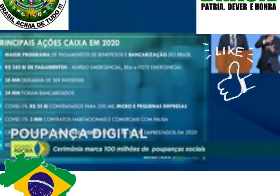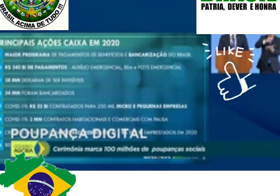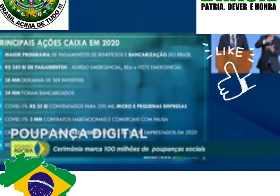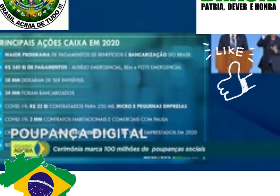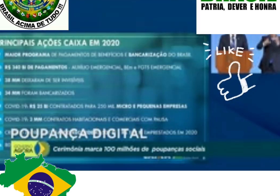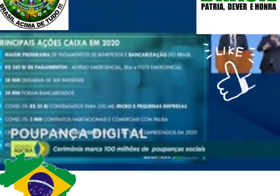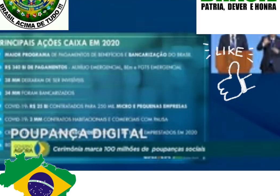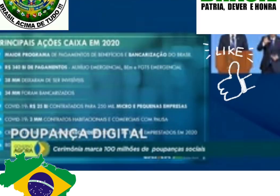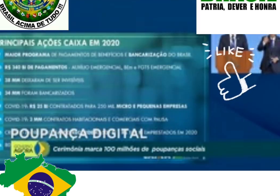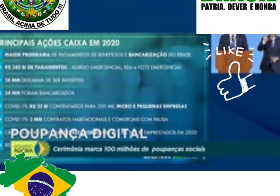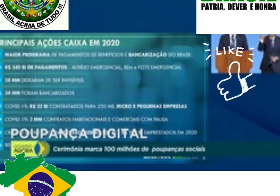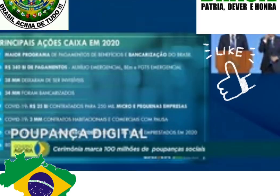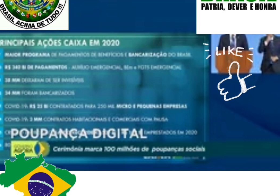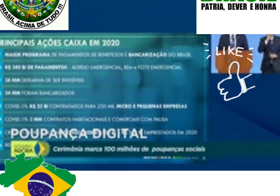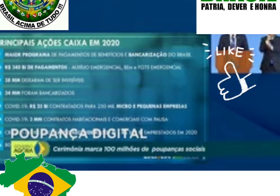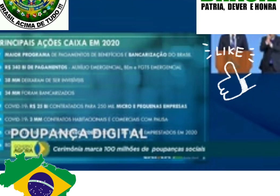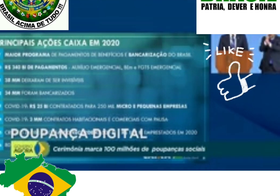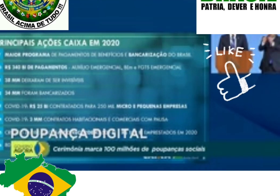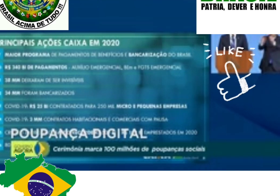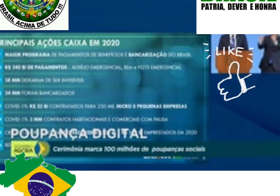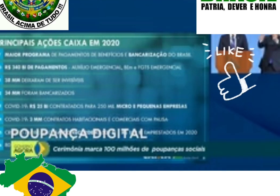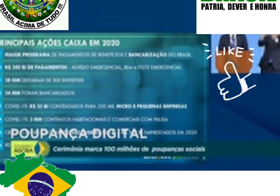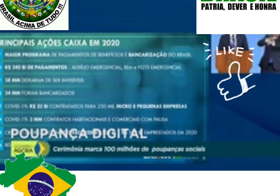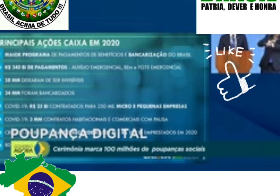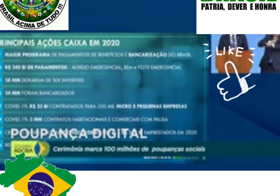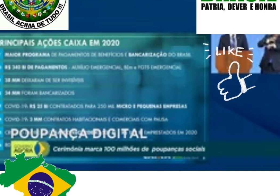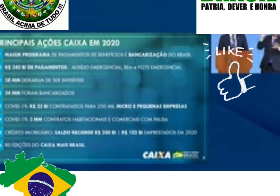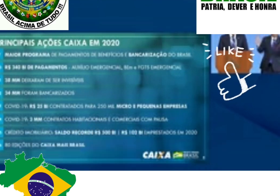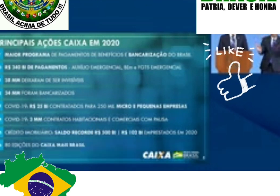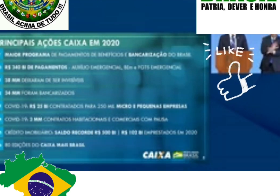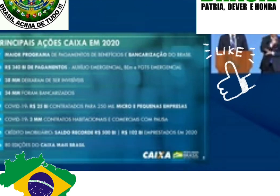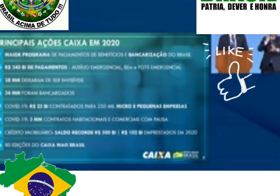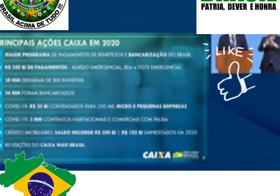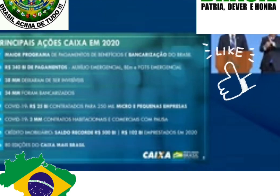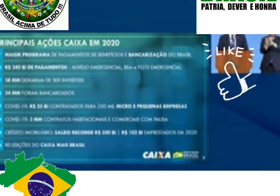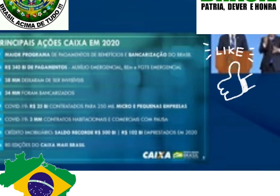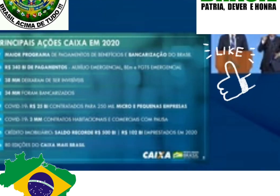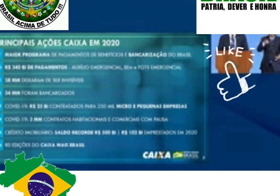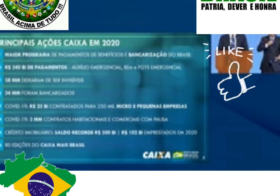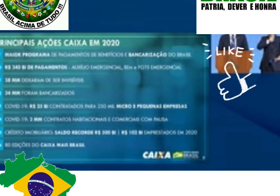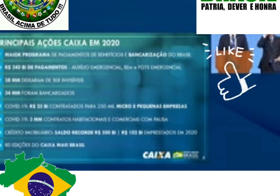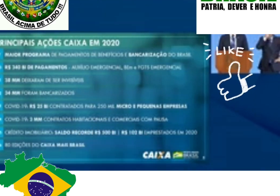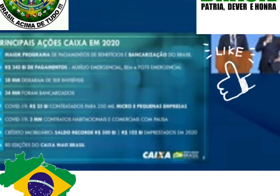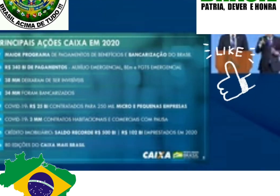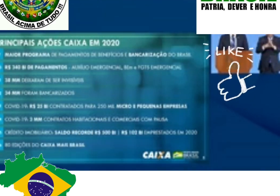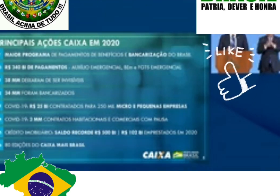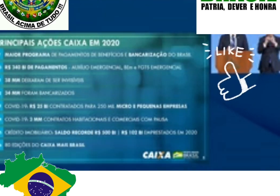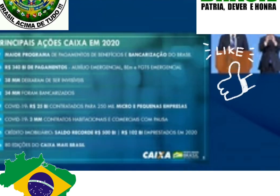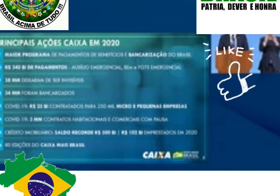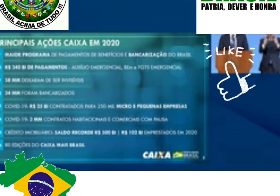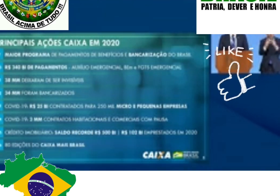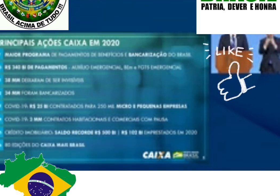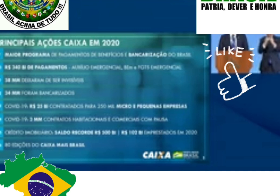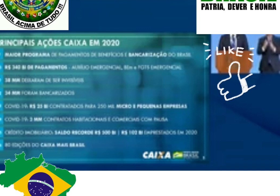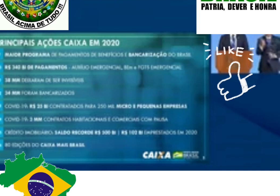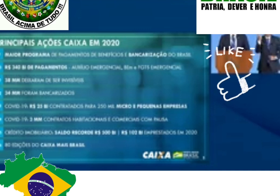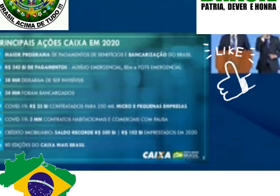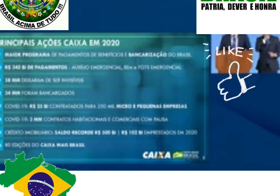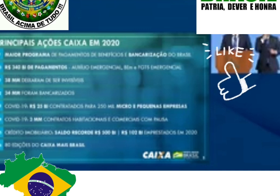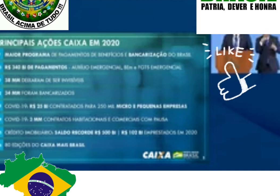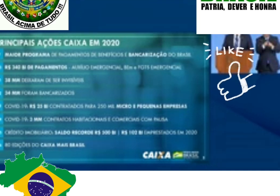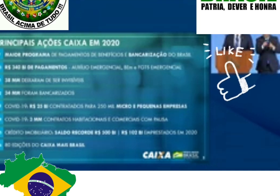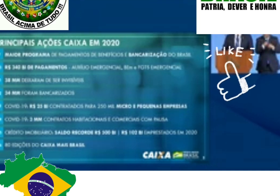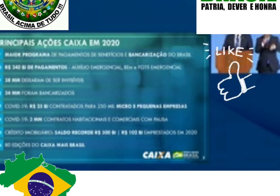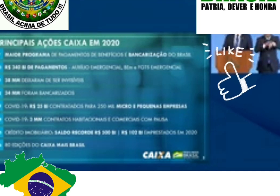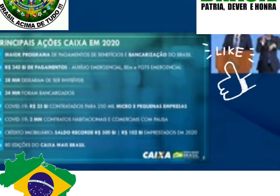milhões bancarizados, têm uma conta de graça e digital. Realizamos, isso é